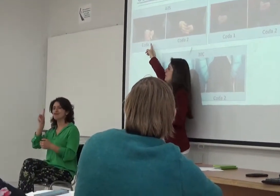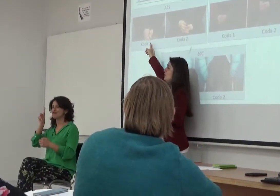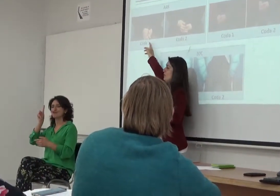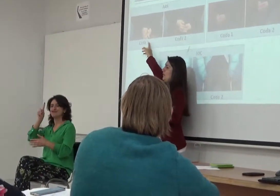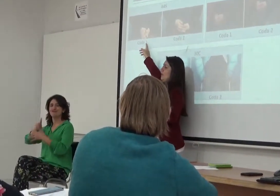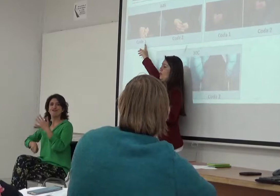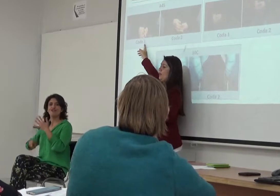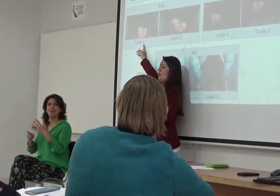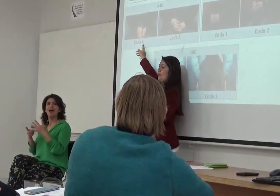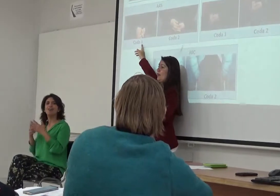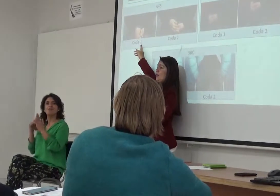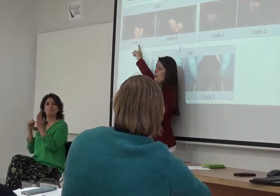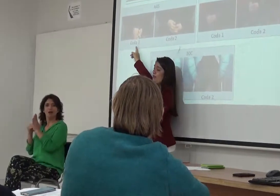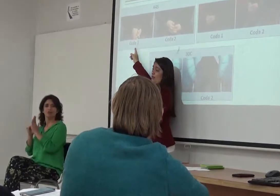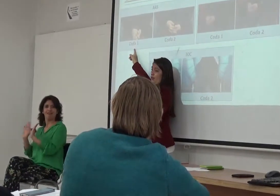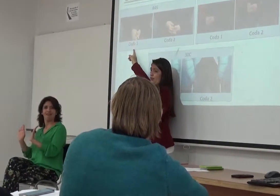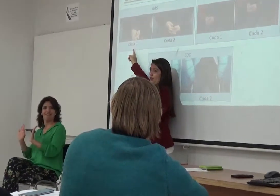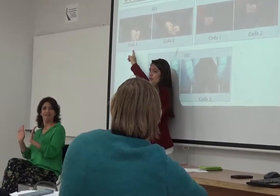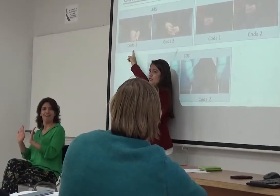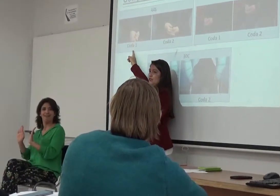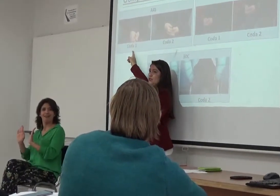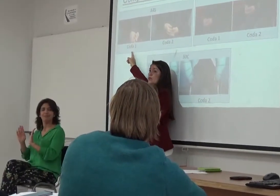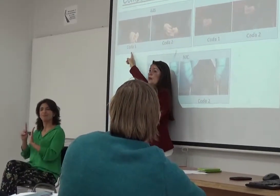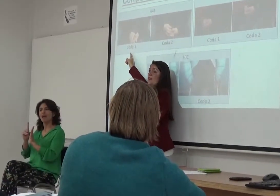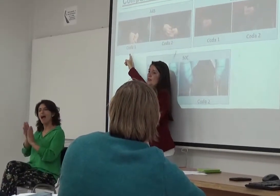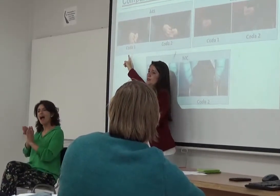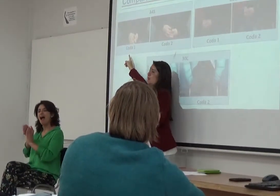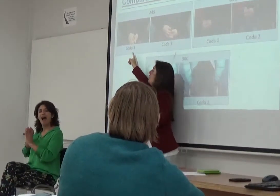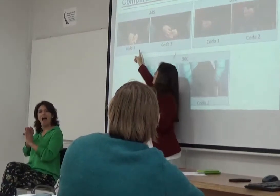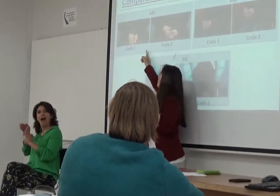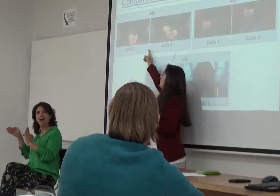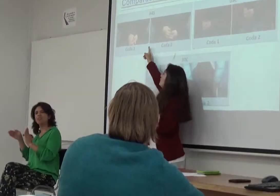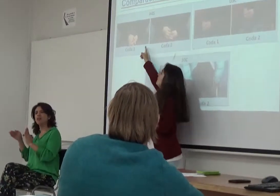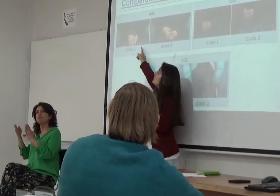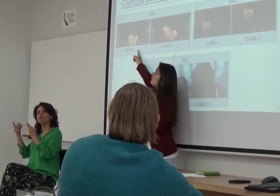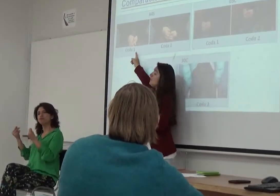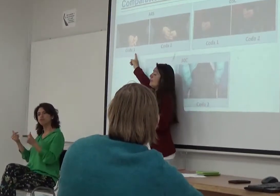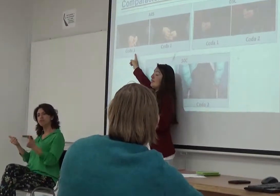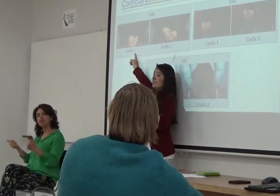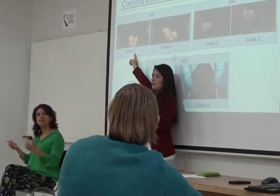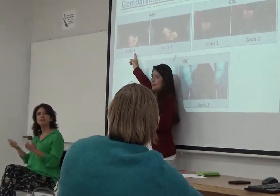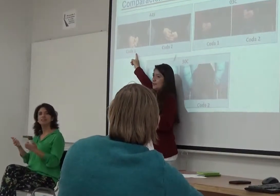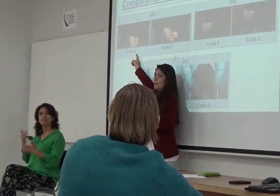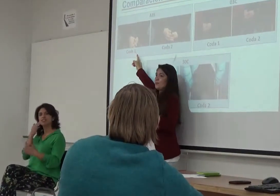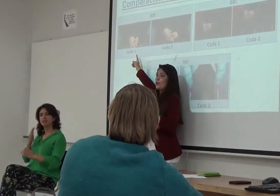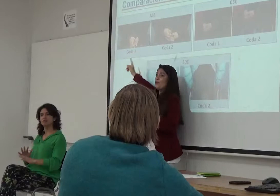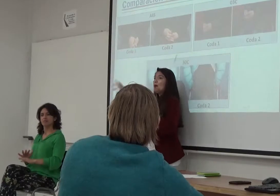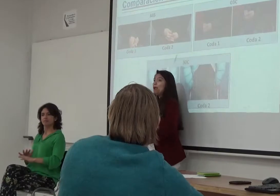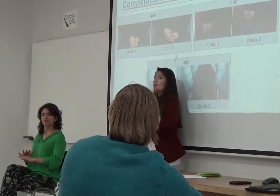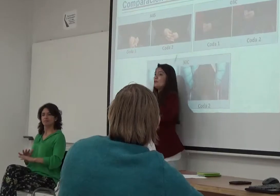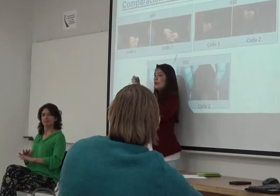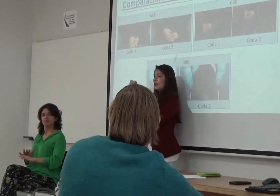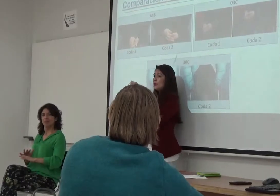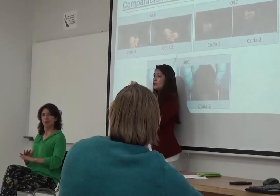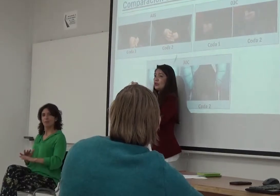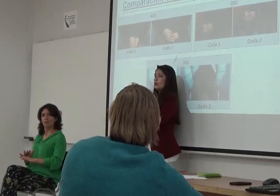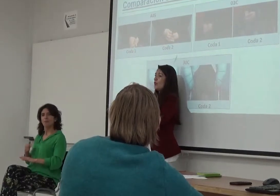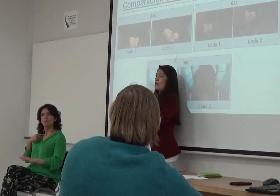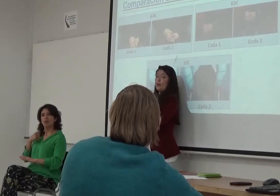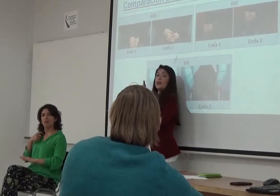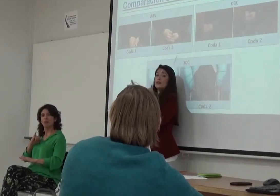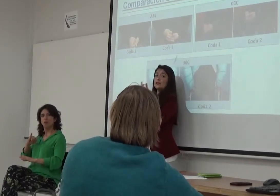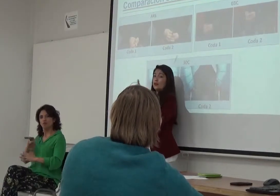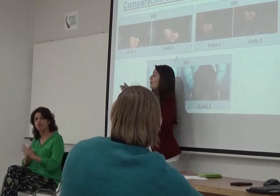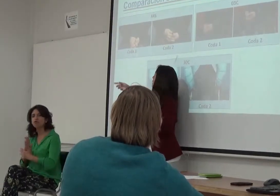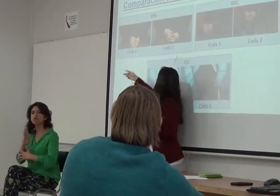los movimientos de las codas anteriores quizás son más laxas, son más tensas para retomar el discurso que